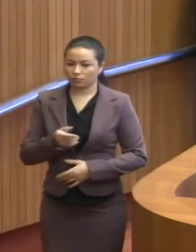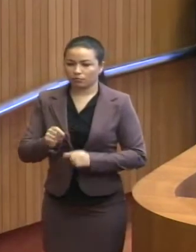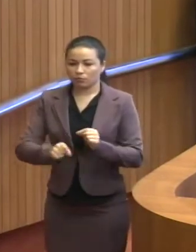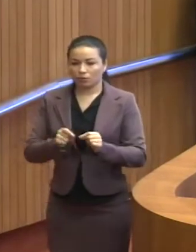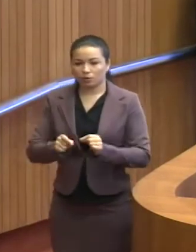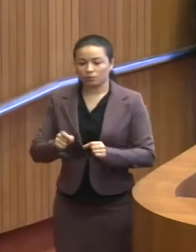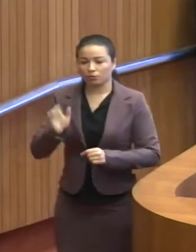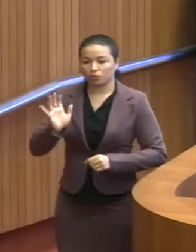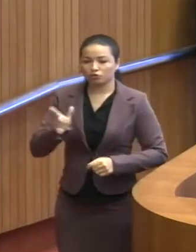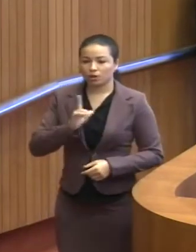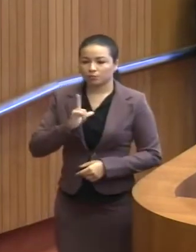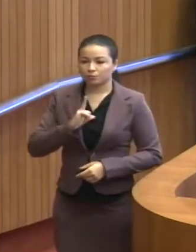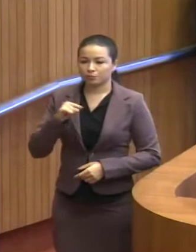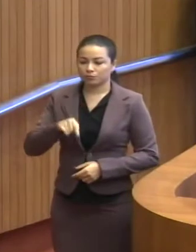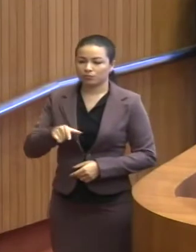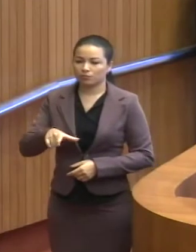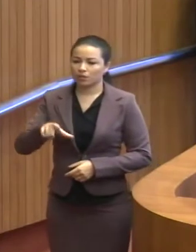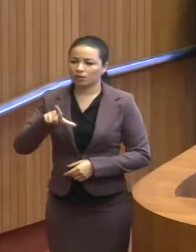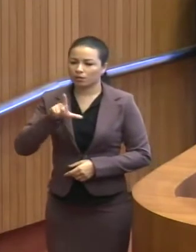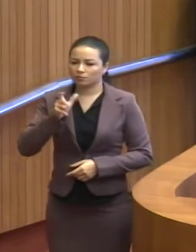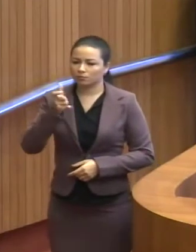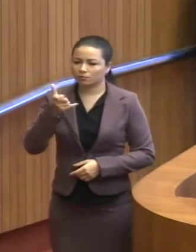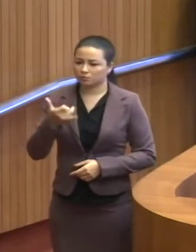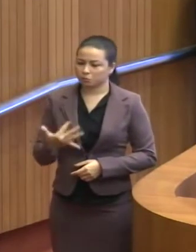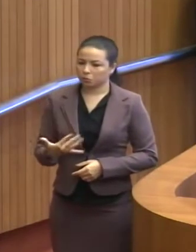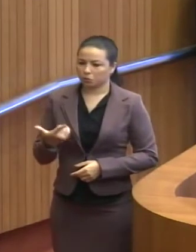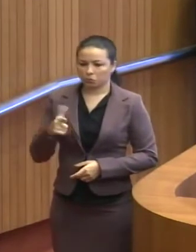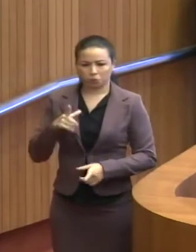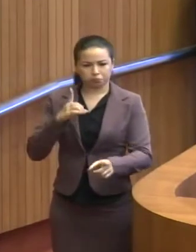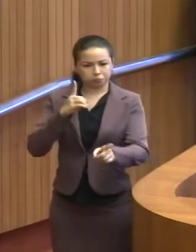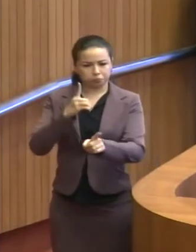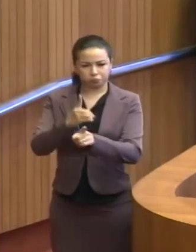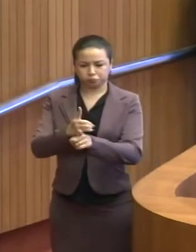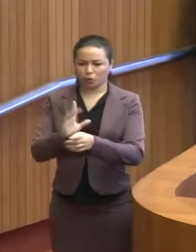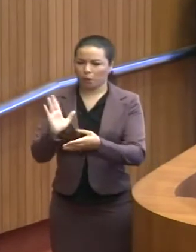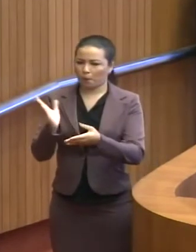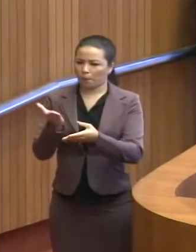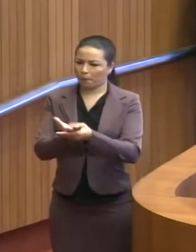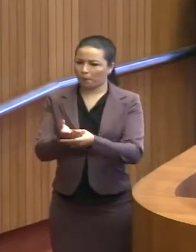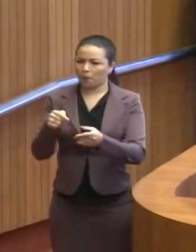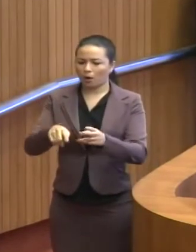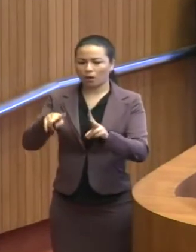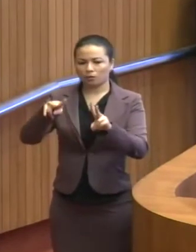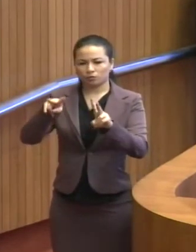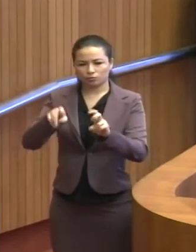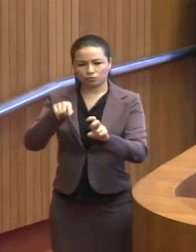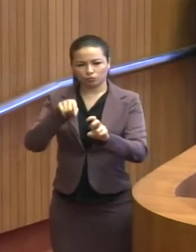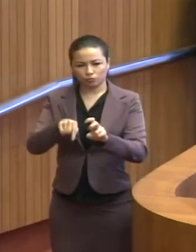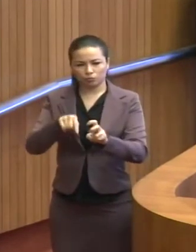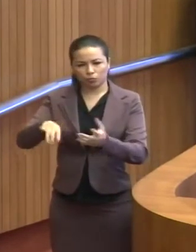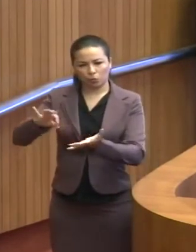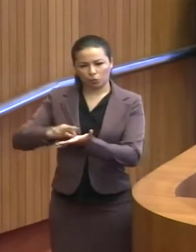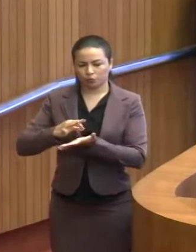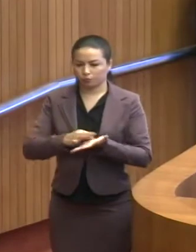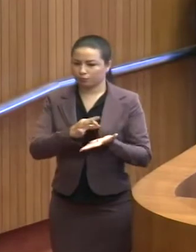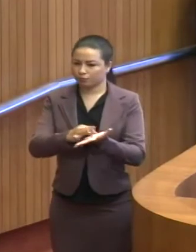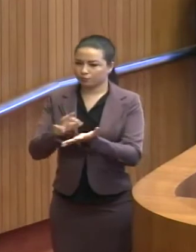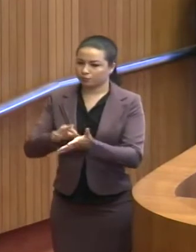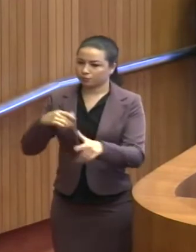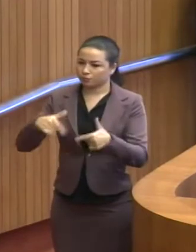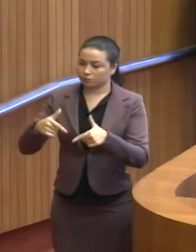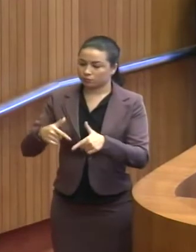que, conforme já aduzido no primeiro momento, não foi localizado o processo relativo à contratação de serviços